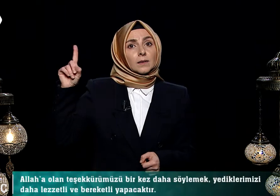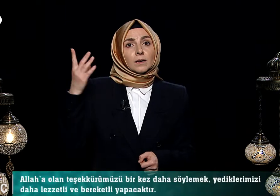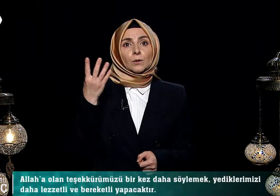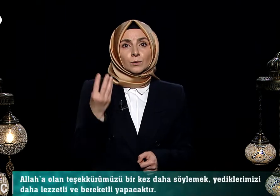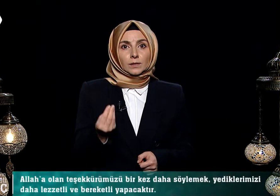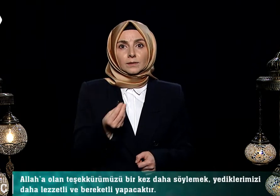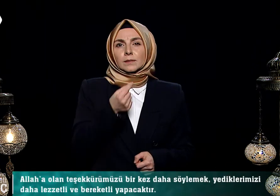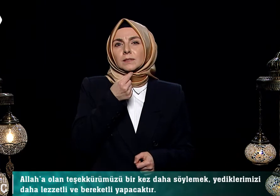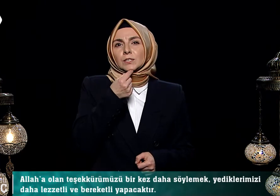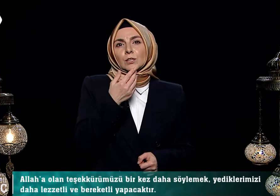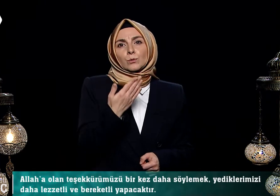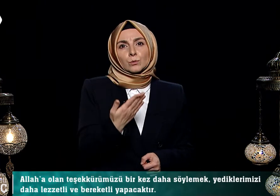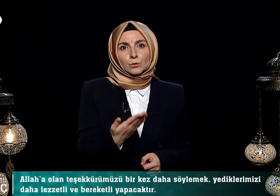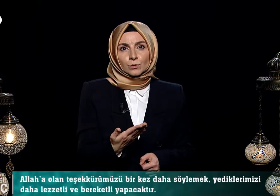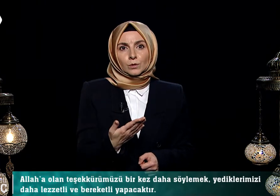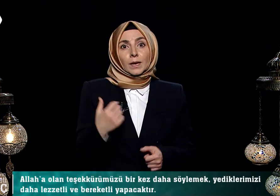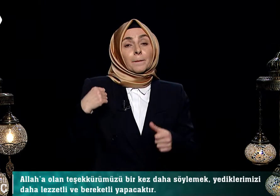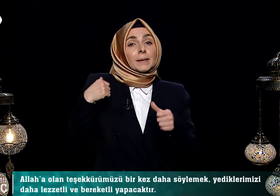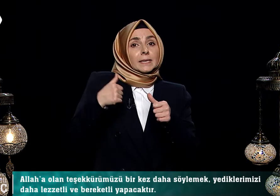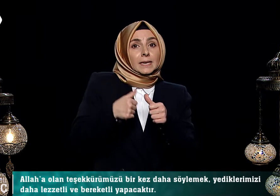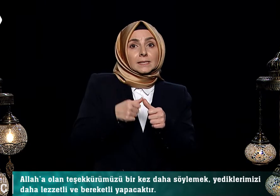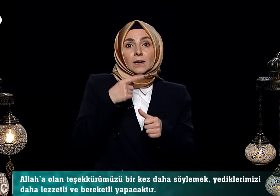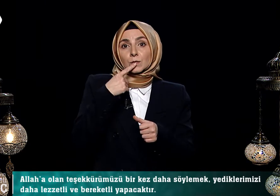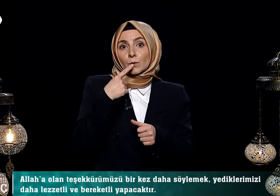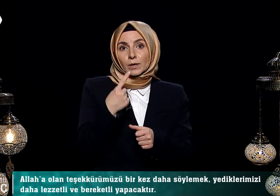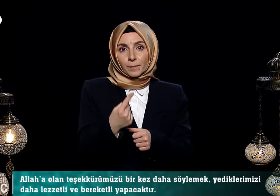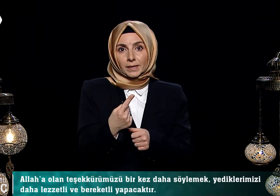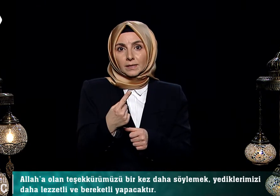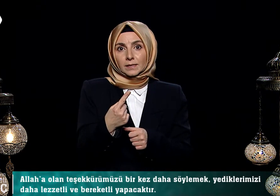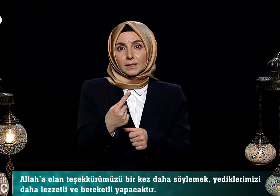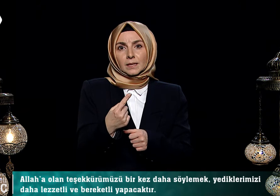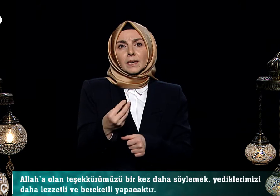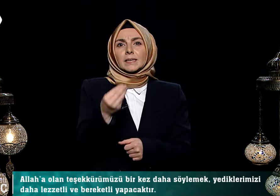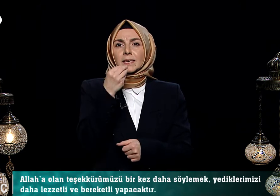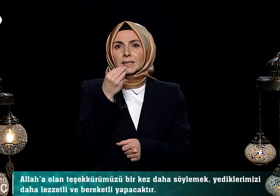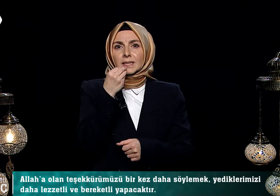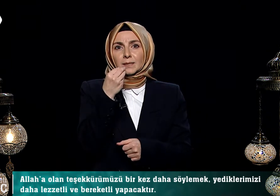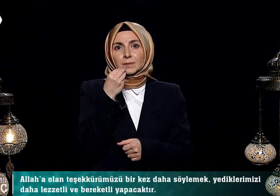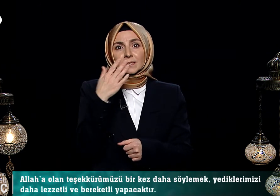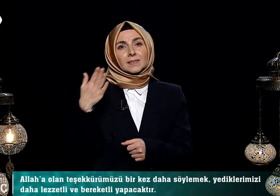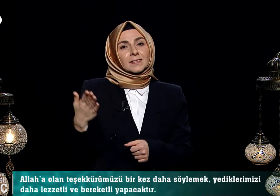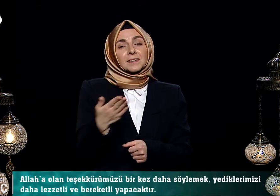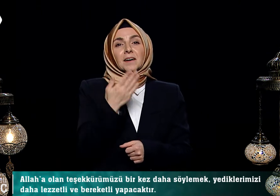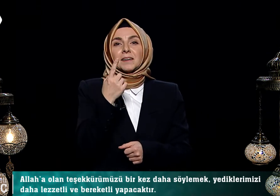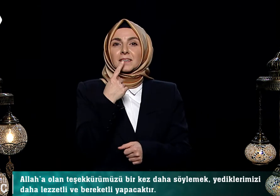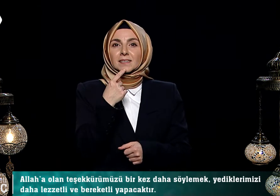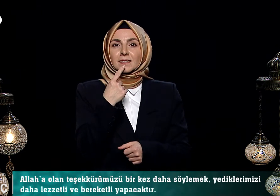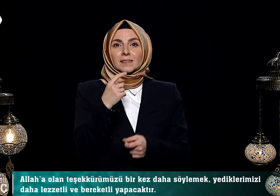Allah'a olan teşekkürümüzü bir kez daha söylemek, yediklerimizi daha lezzetli